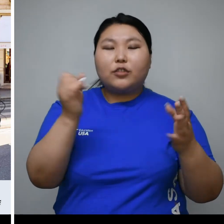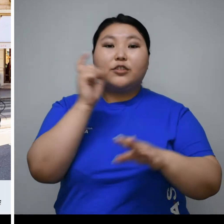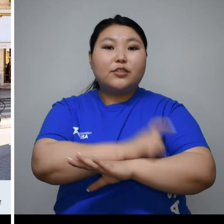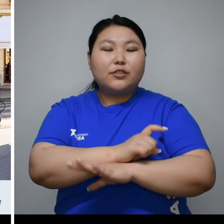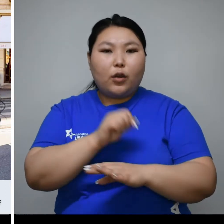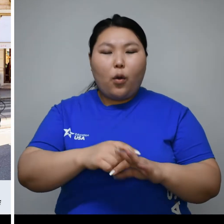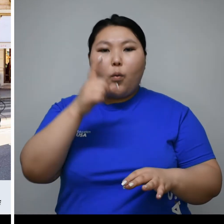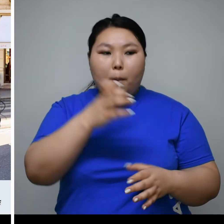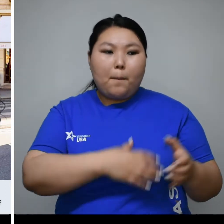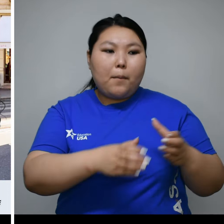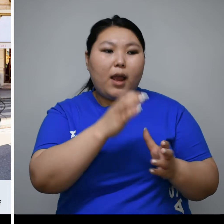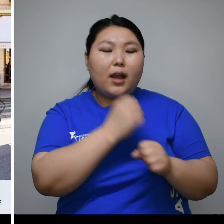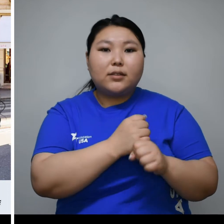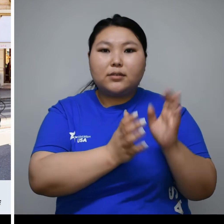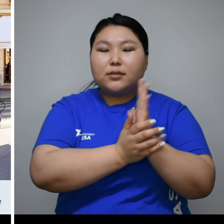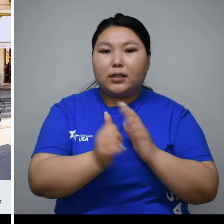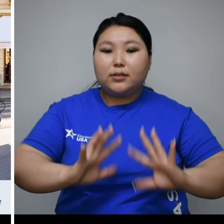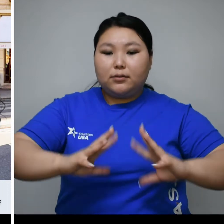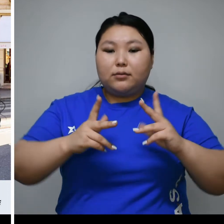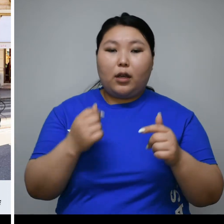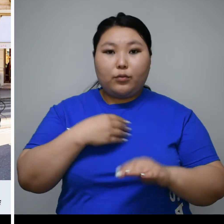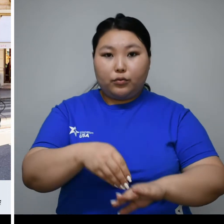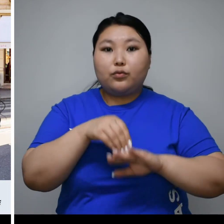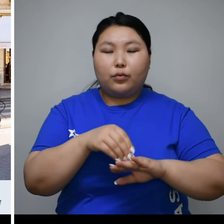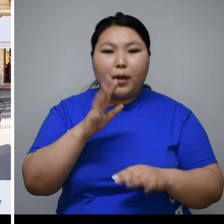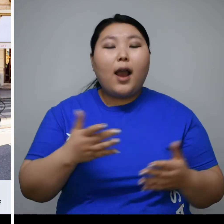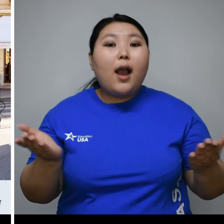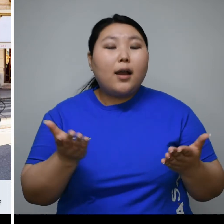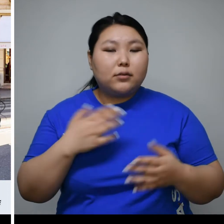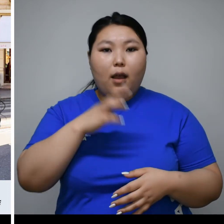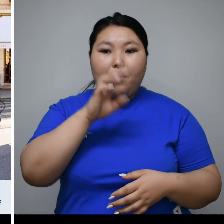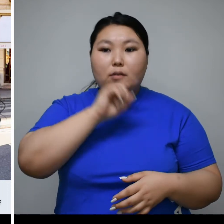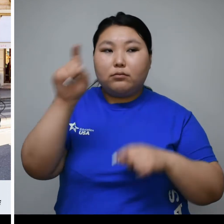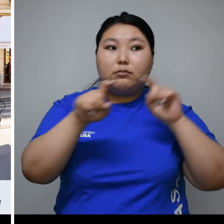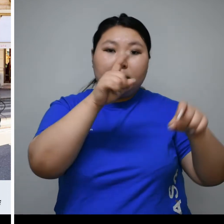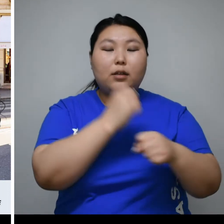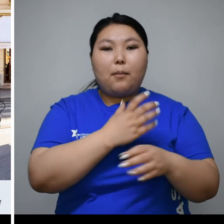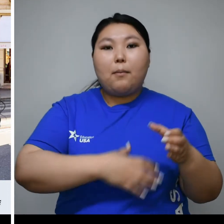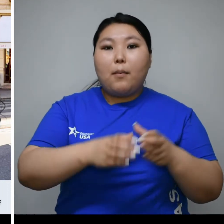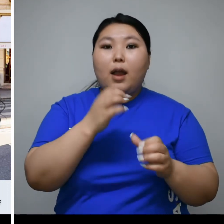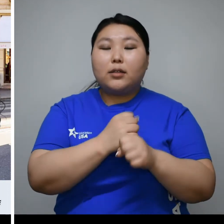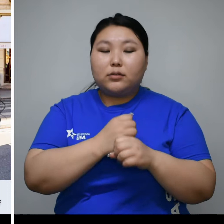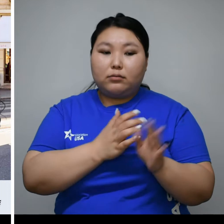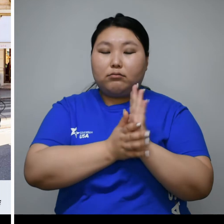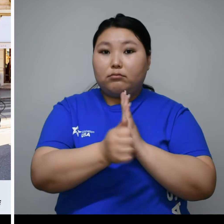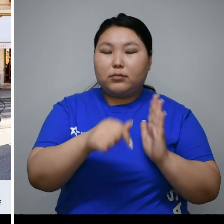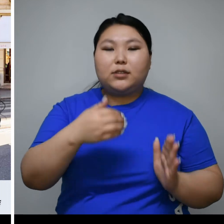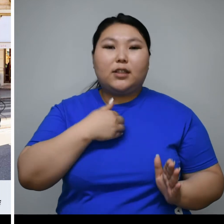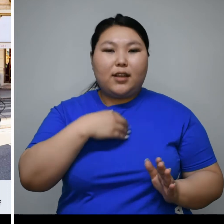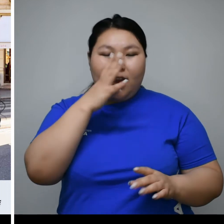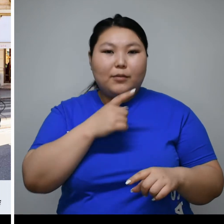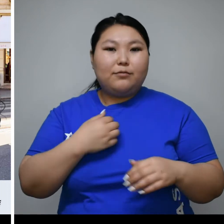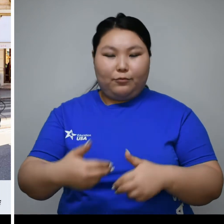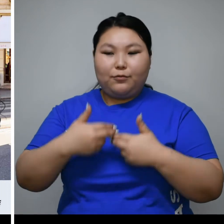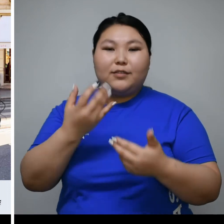олон хичээлүүд маань хүний багаар ажиллах чадварыг сайжруулахад төвлөрдөг болохоор хаанч компанид ажилласан багаар ажиллах чадвар маань надаа бас маш